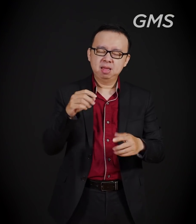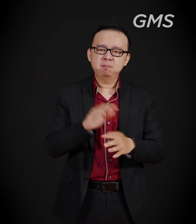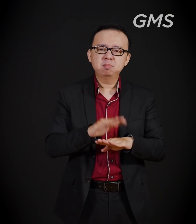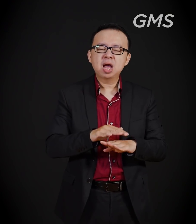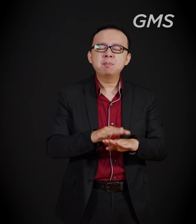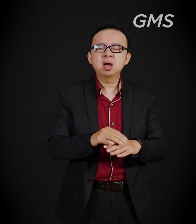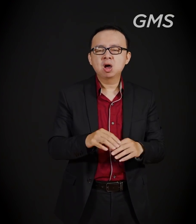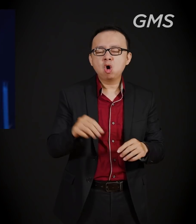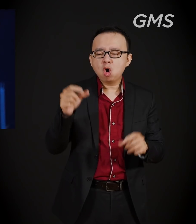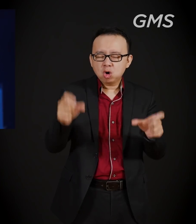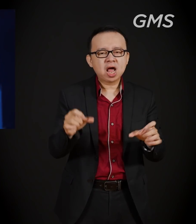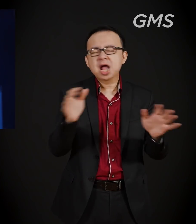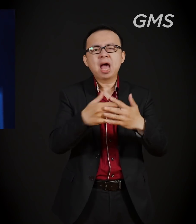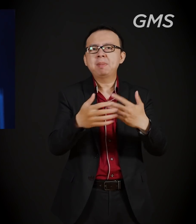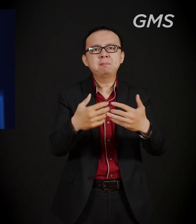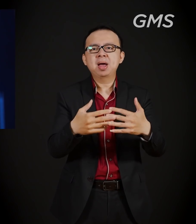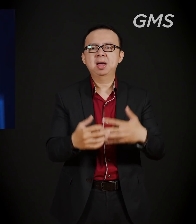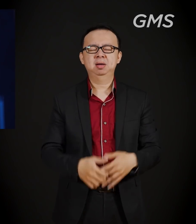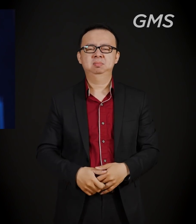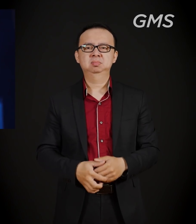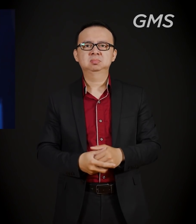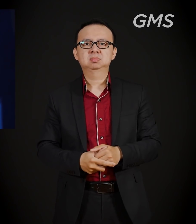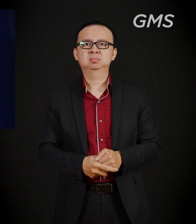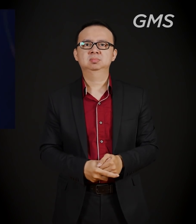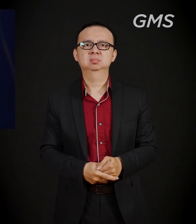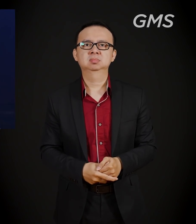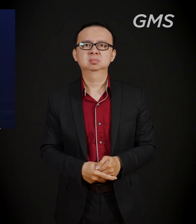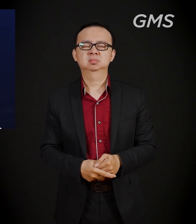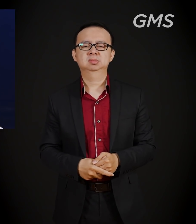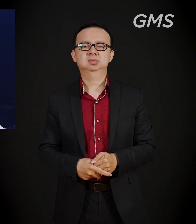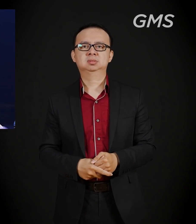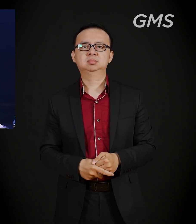dan pangkat. Ya kan, kalau kita cuma takut kedudukan dan pangkat, lama-lama kita jadi penjilat.